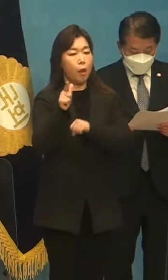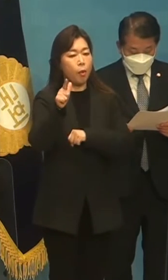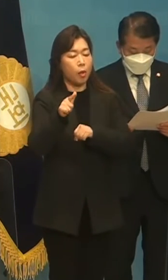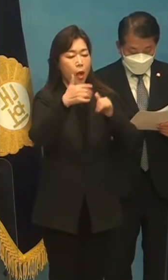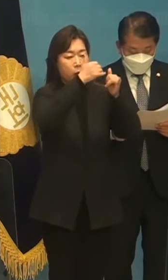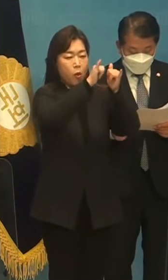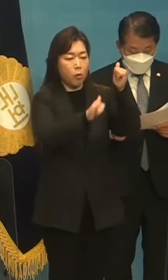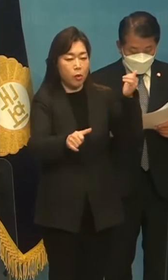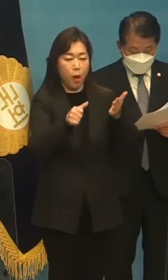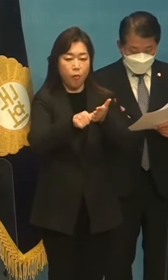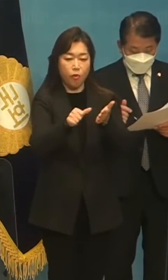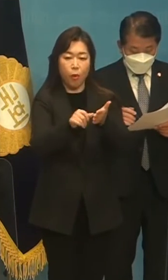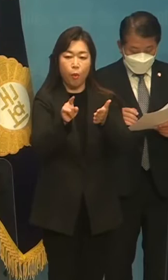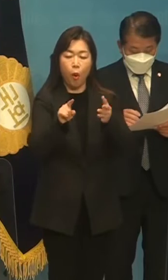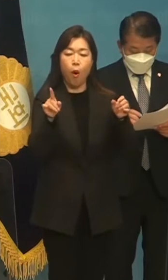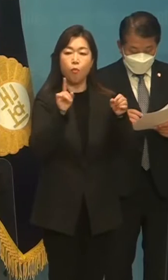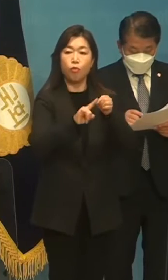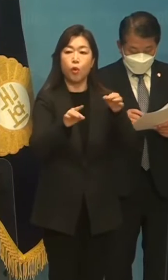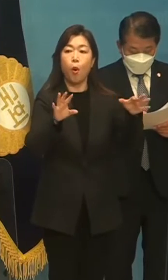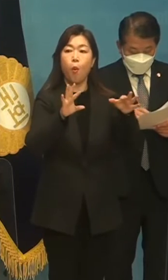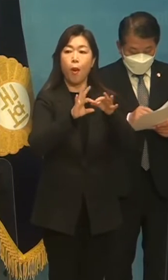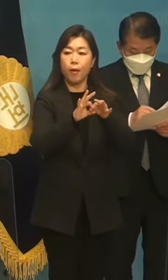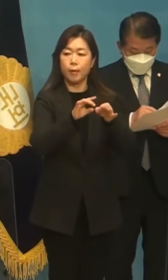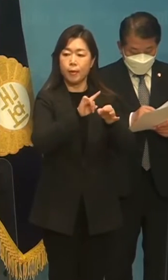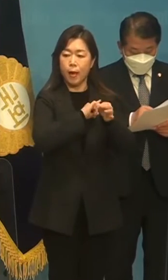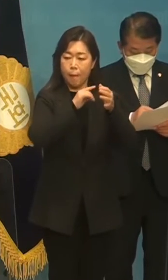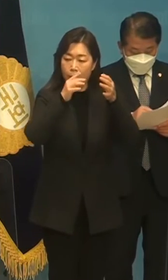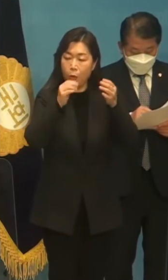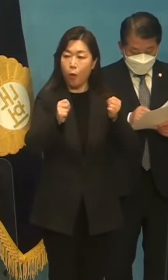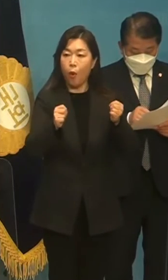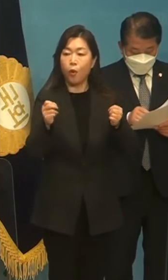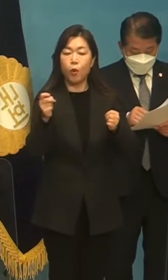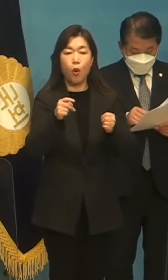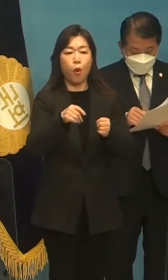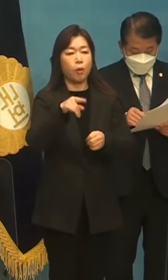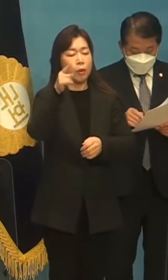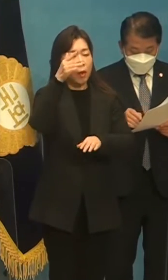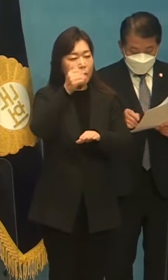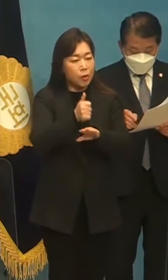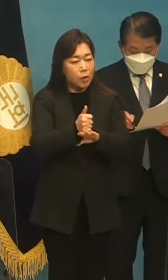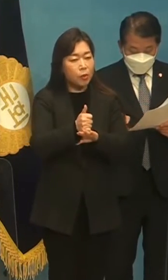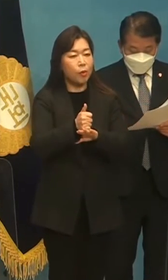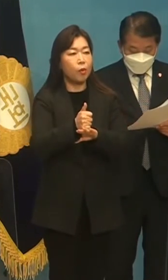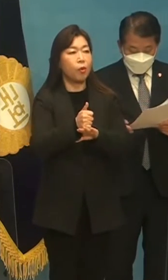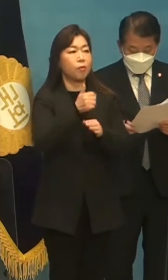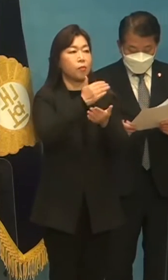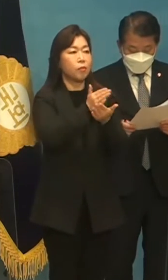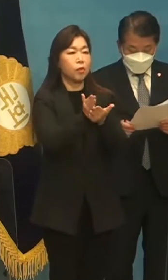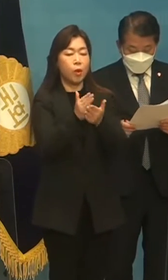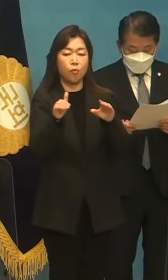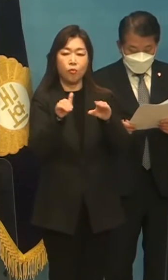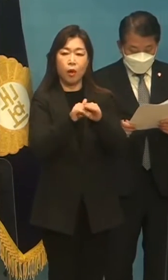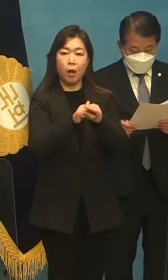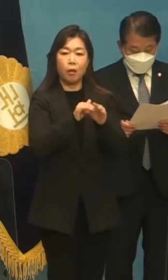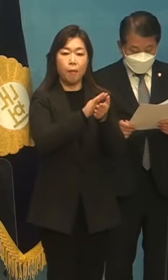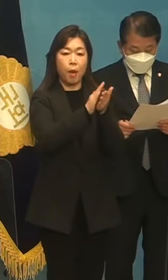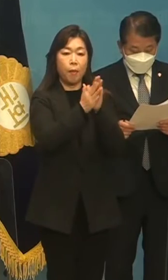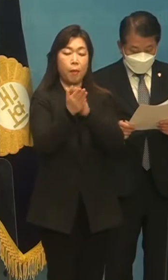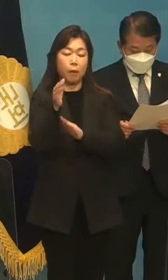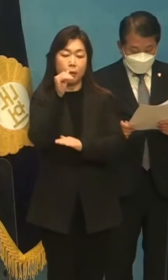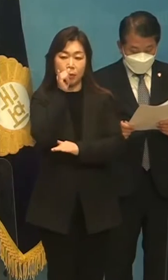유물은 불교 문화재가 가장 많이 있고 그리고 유교 문화재, 왕국 문화재 이런 것들을 구성이 되어